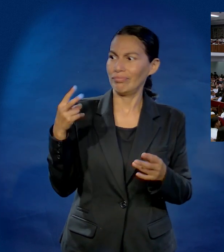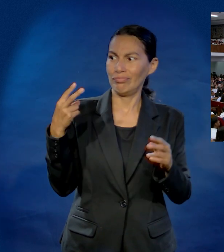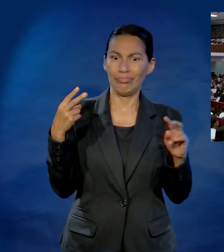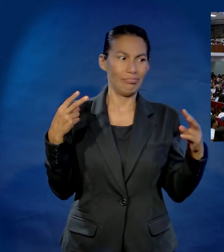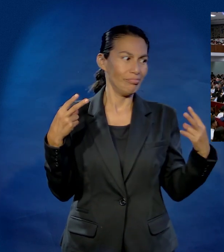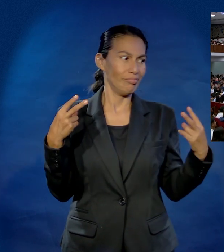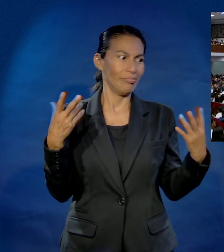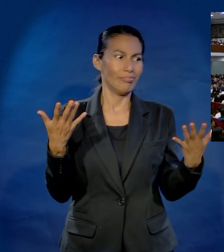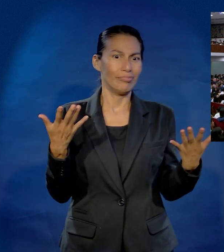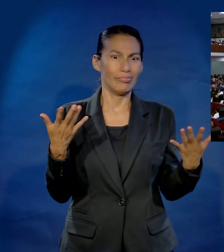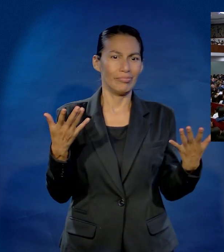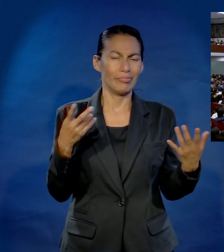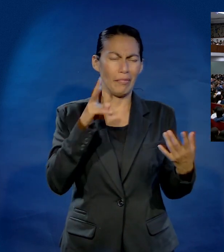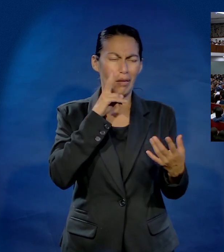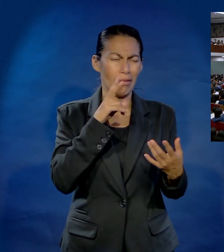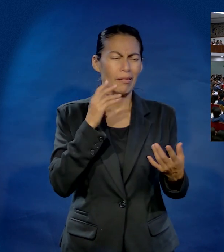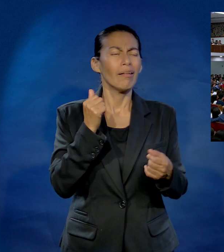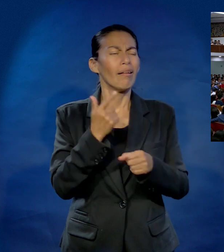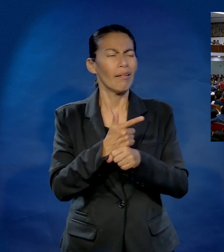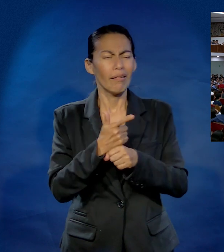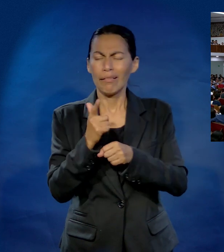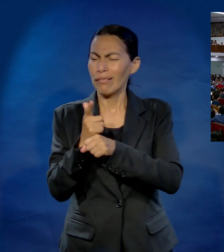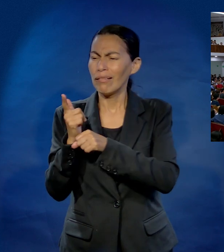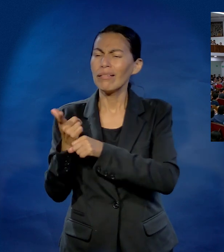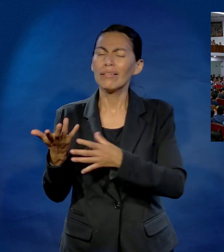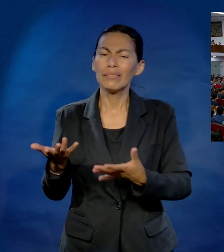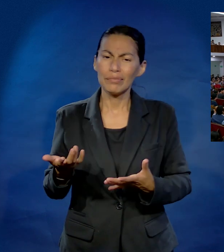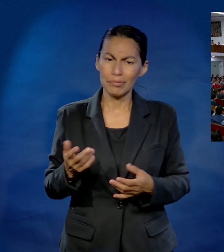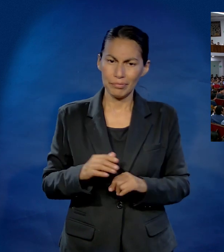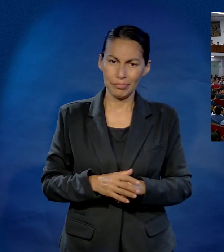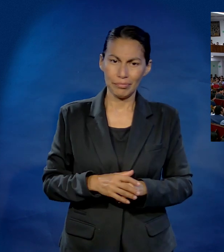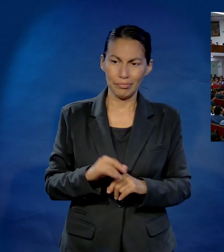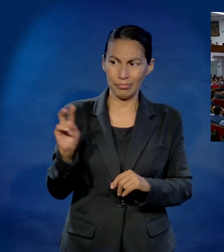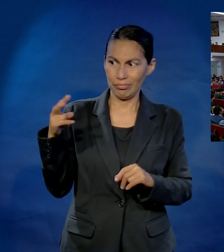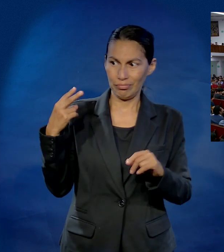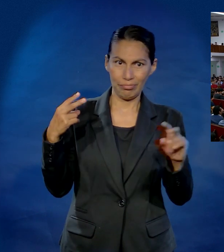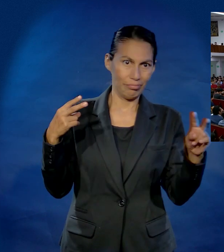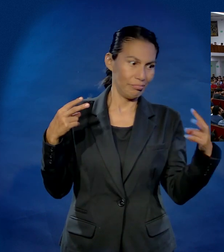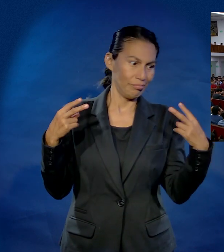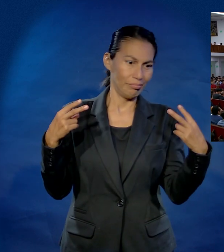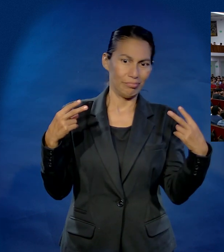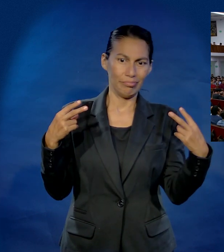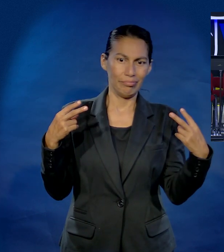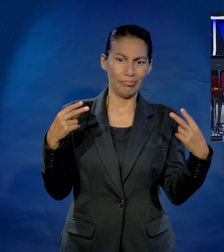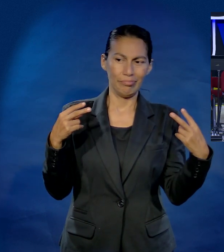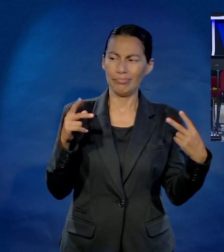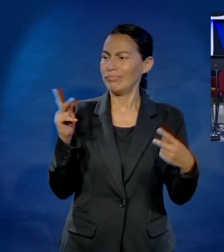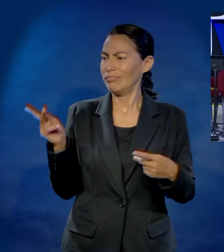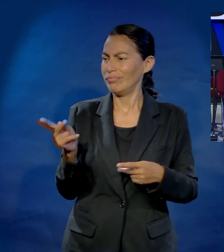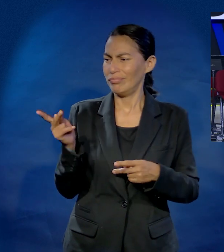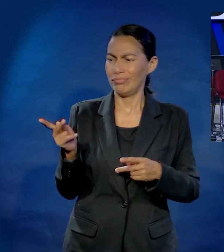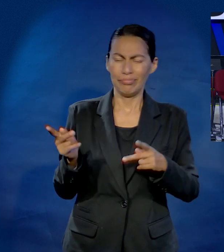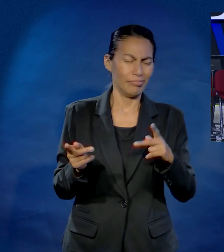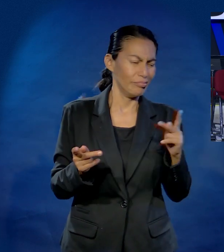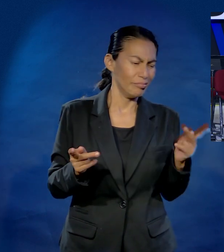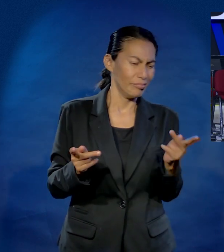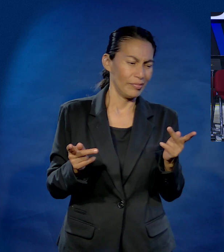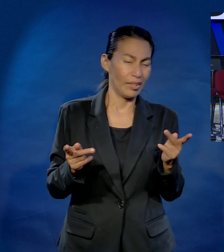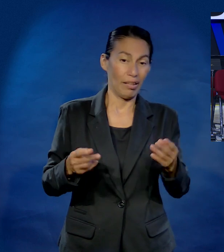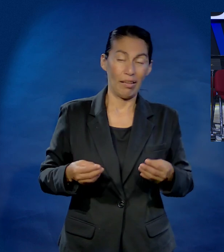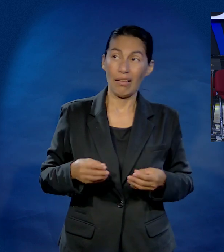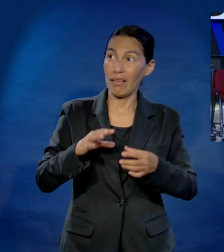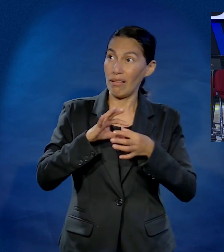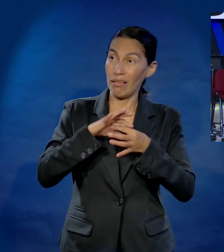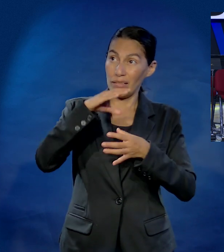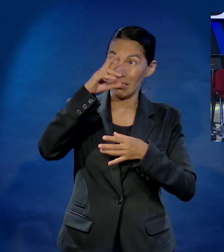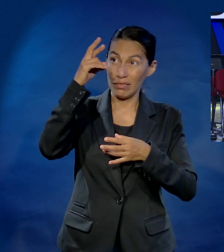no siempre es fácil distinguir cuando una persona vive en el reino de Dios y cuando no.